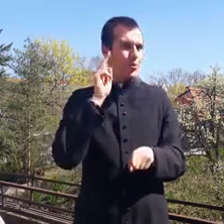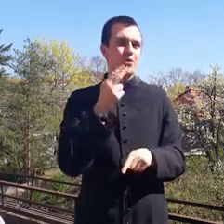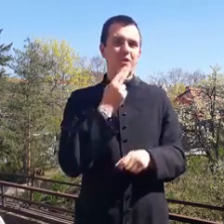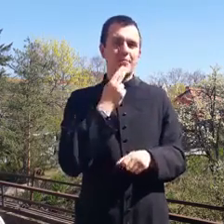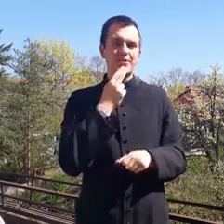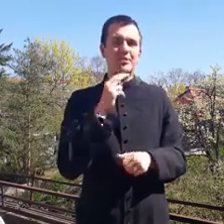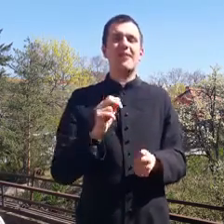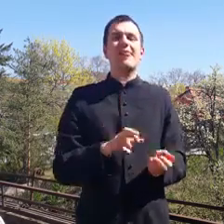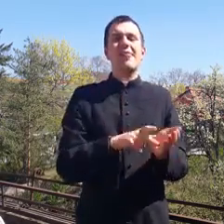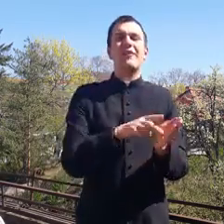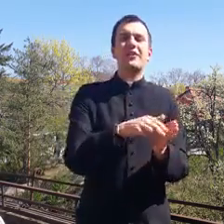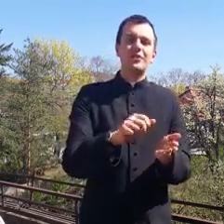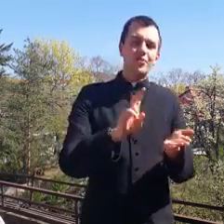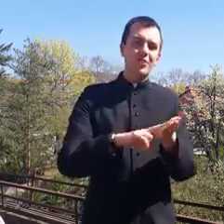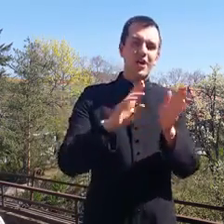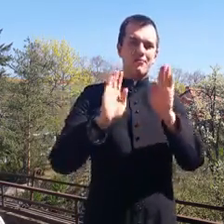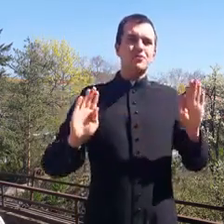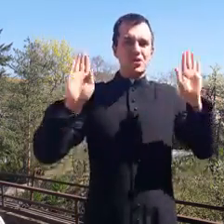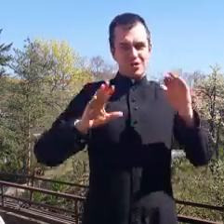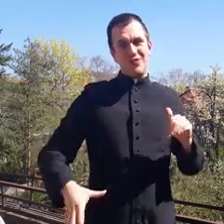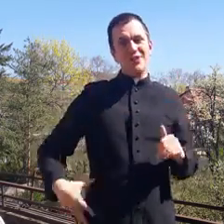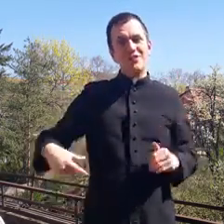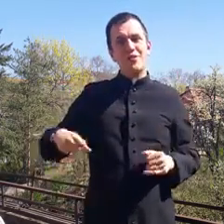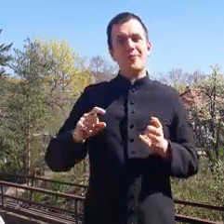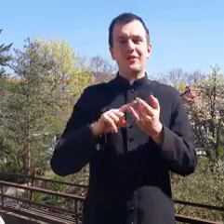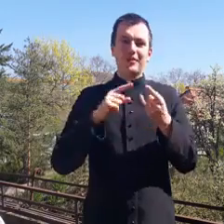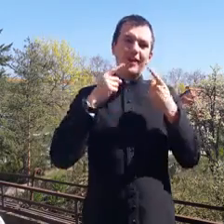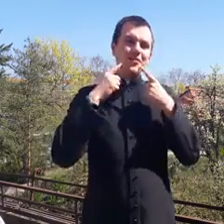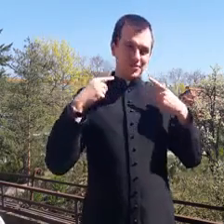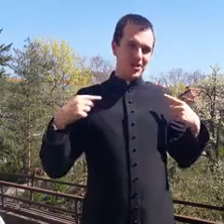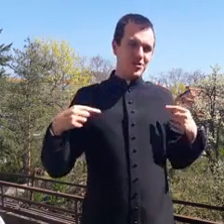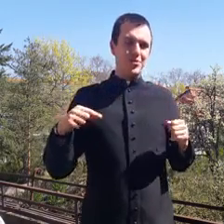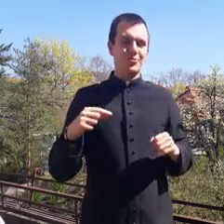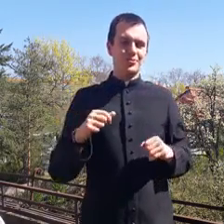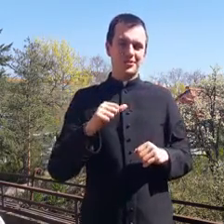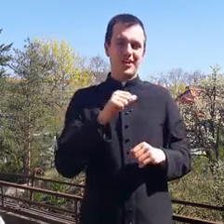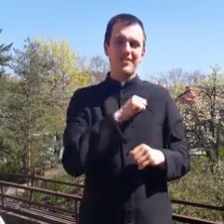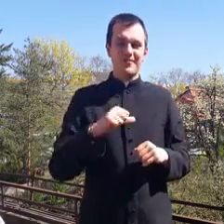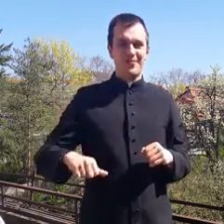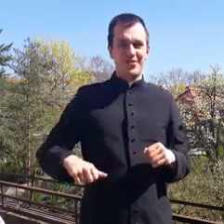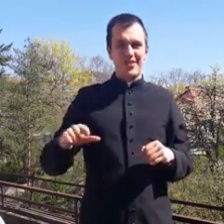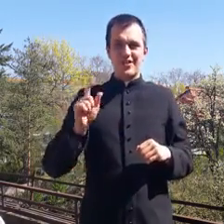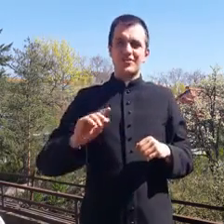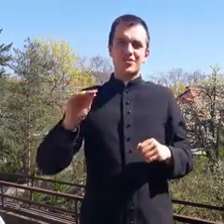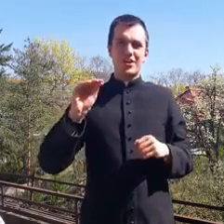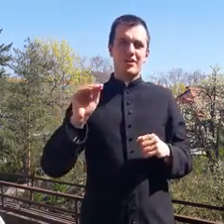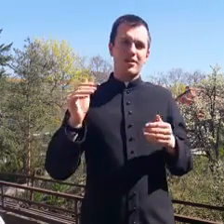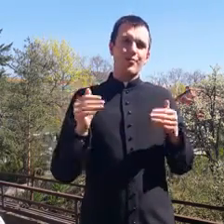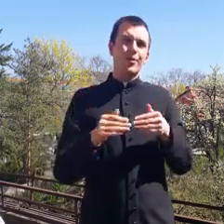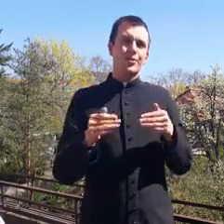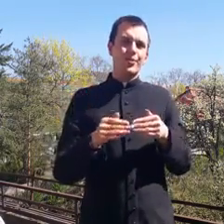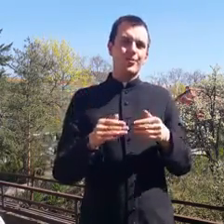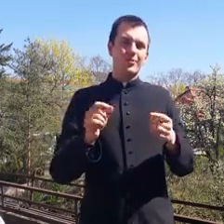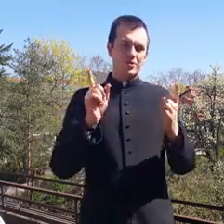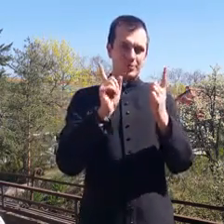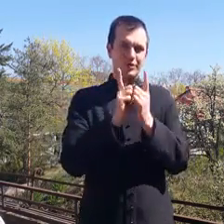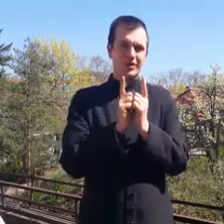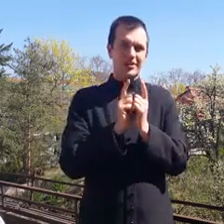koniem i idą na mszę świętą i cieszą się że mogą spotkać